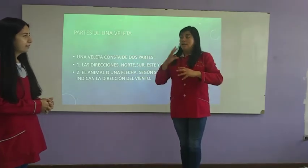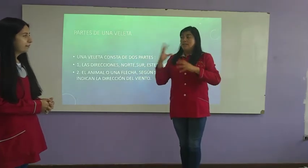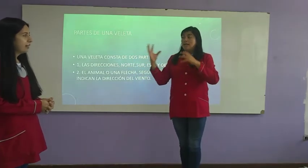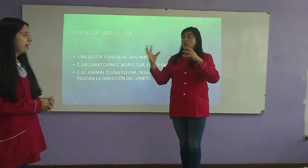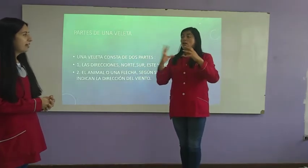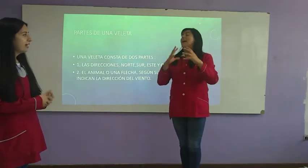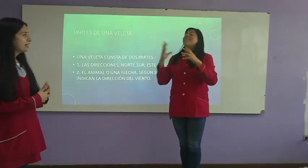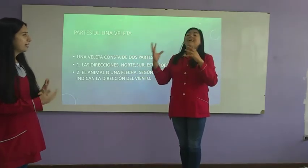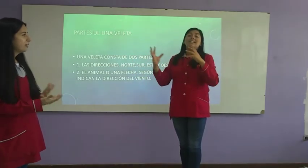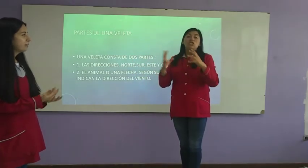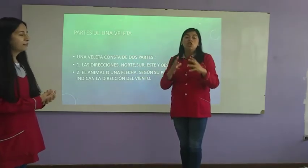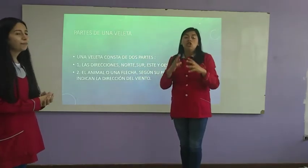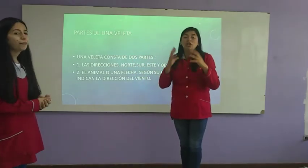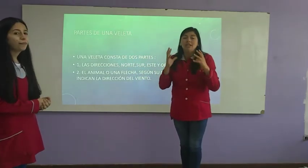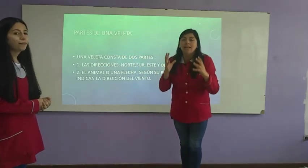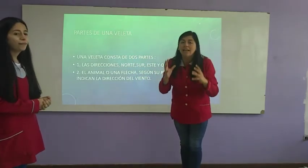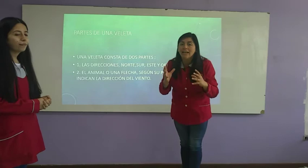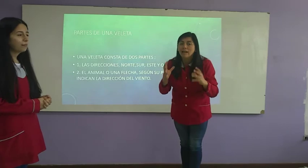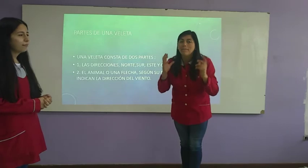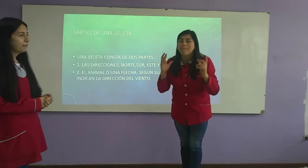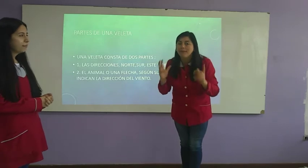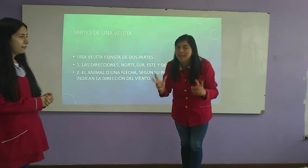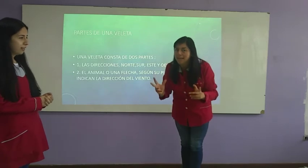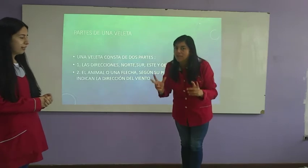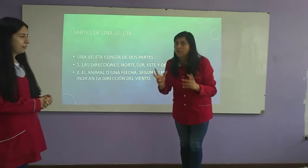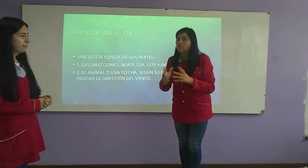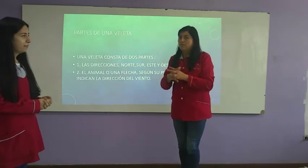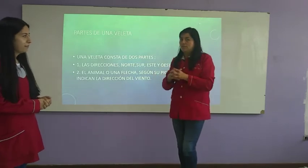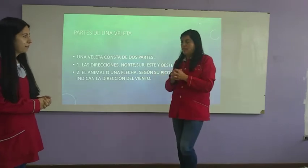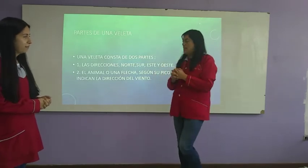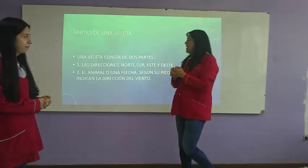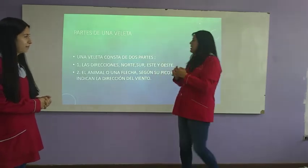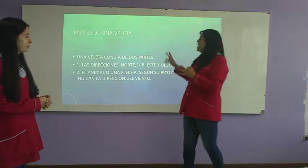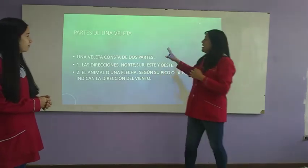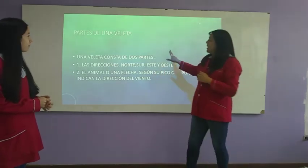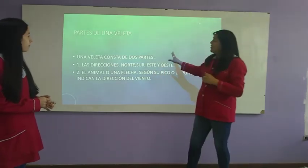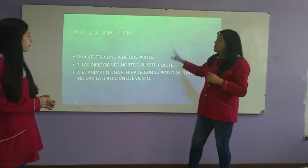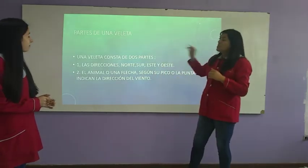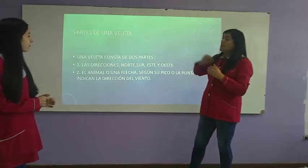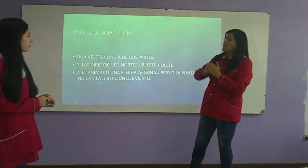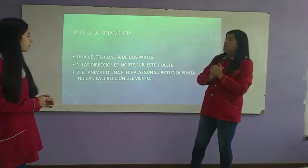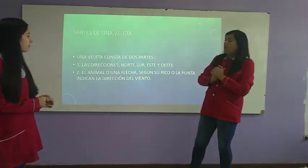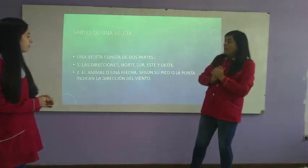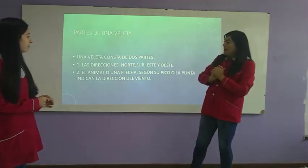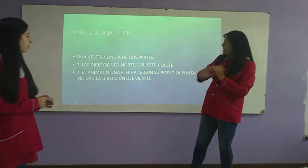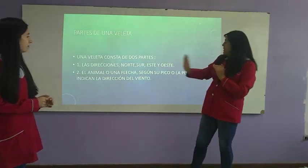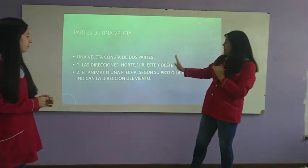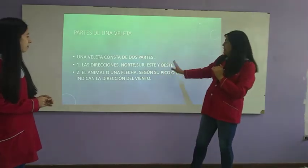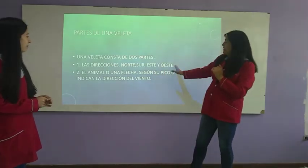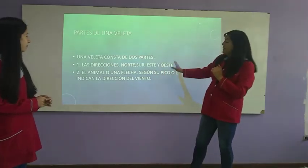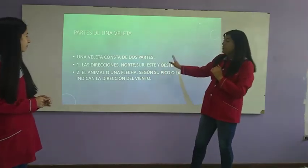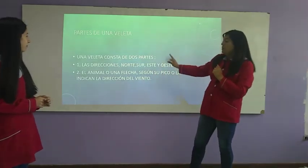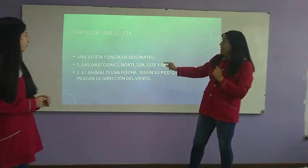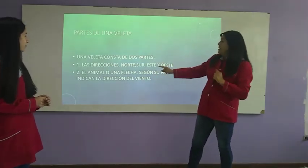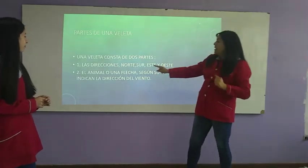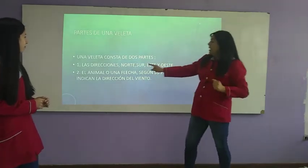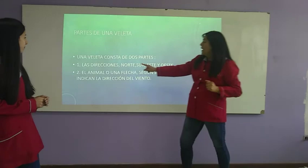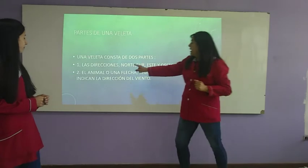¿cierto? La dirección del viento. ¿Ya? Y consta de dos partes, ¿cierto? Que están